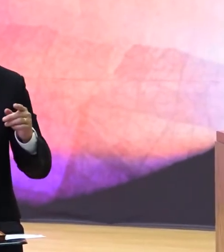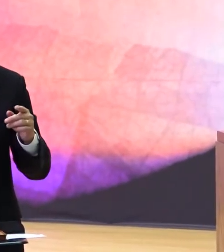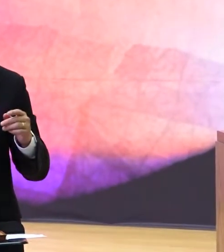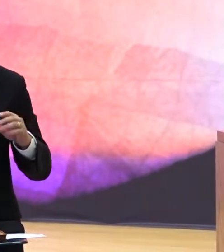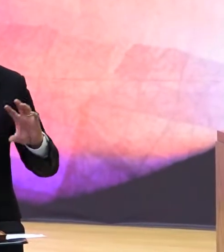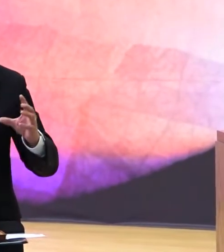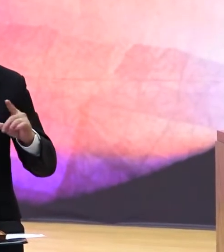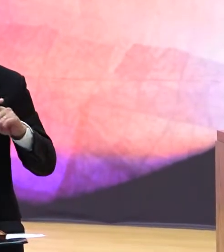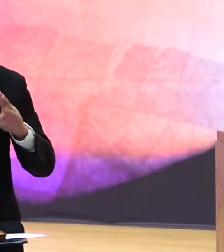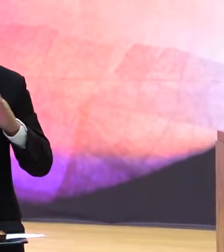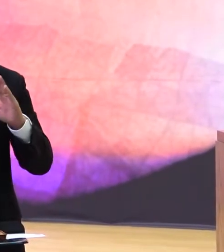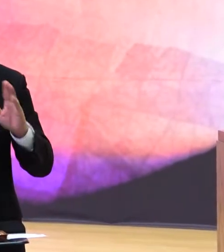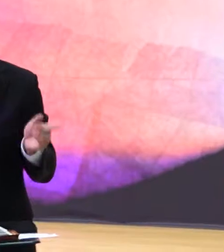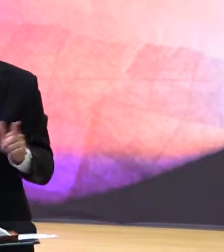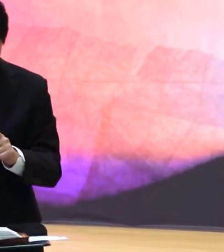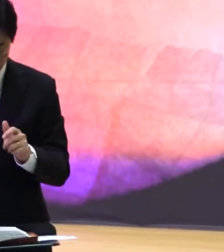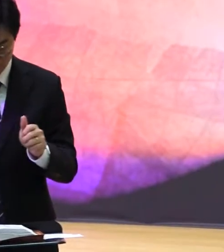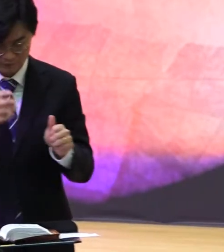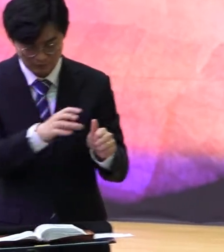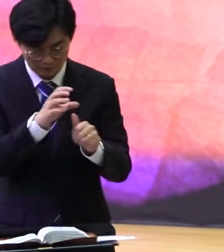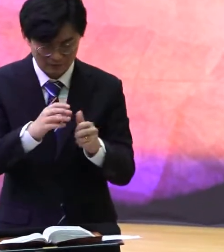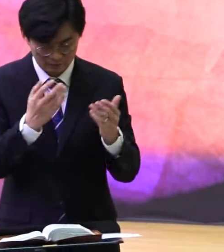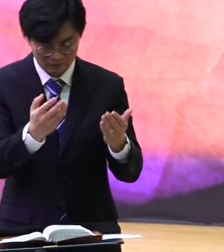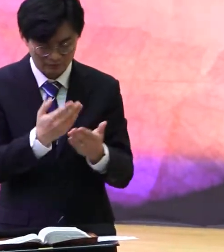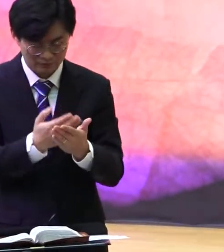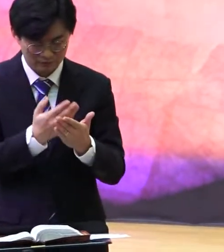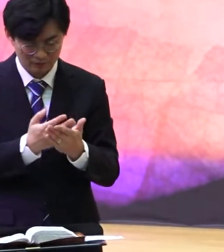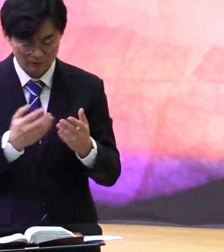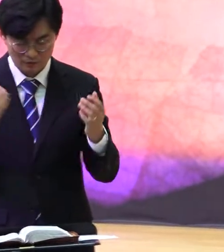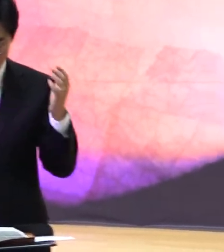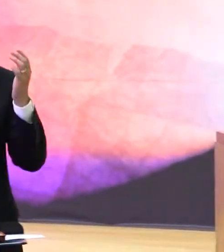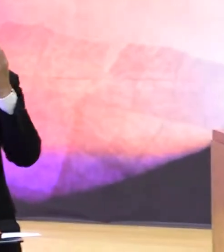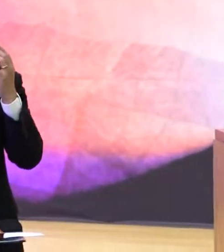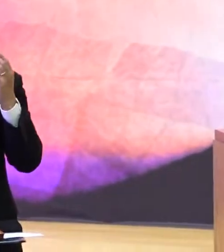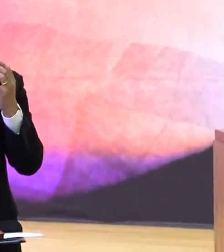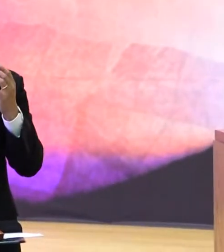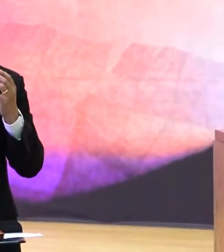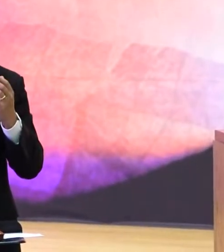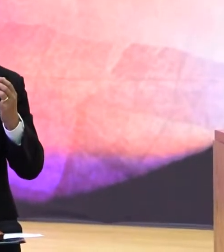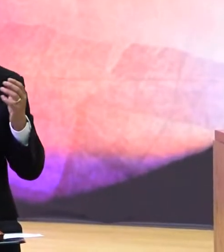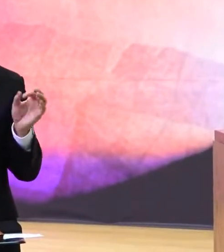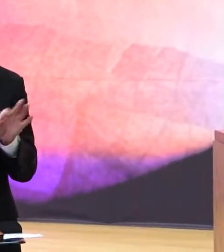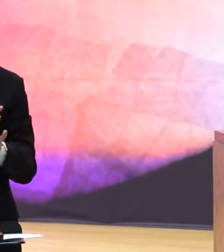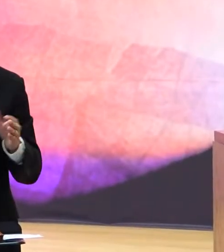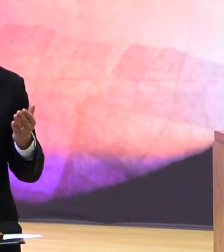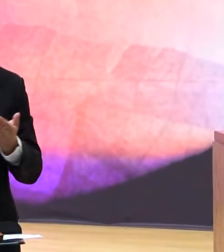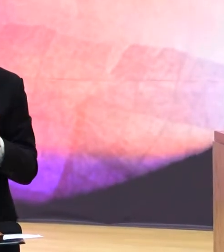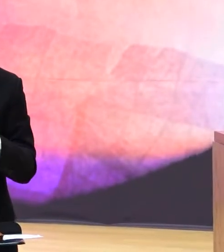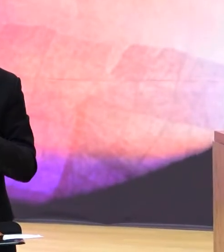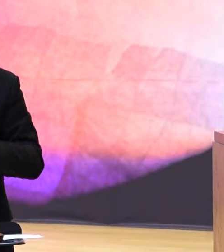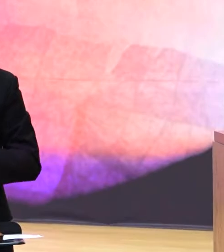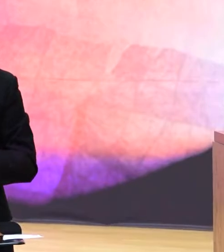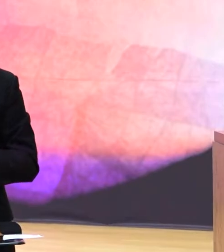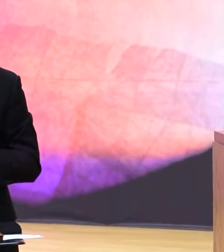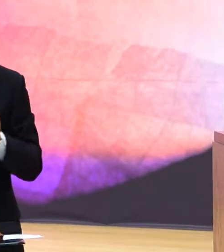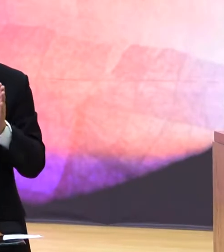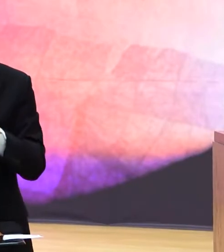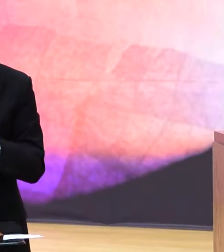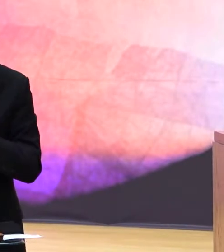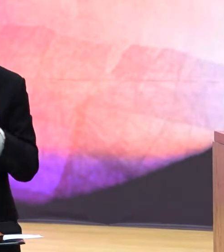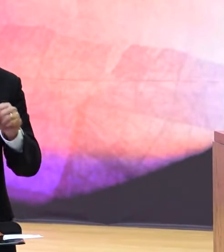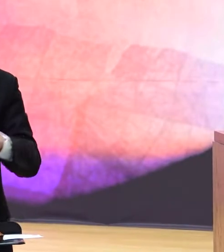이상 아버지 하나님 고통스러운 아픈 일 일어나지 아니하도록 주님 역사하여 주시옵소서. 그 땅에 참 복음이 전파되고 신앙의